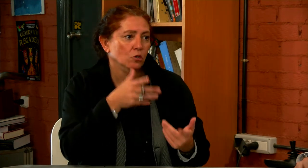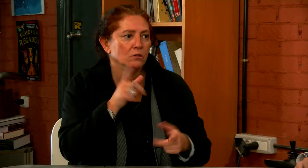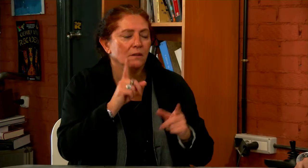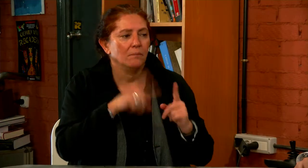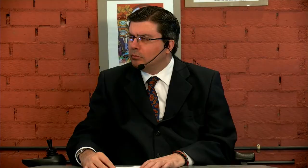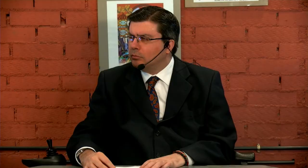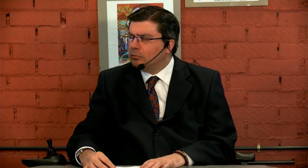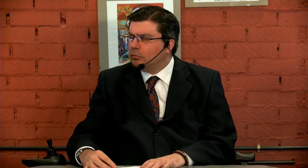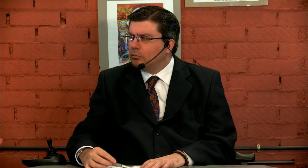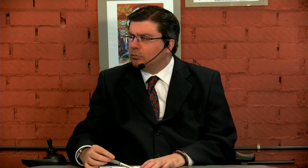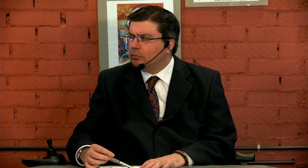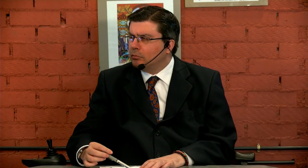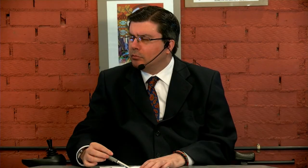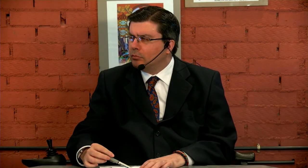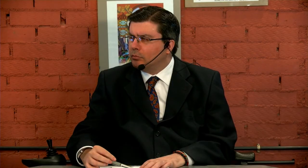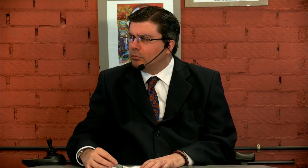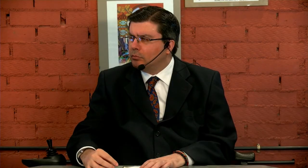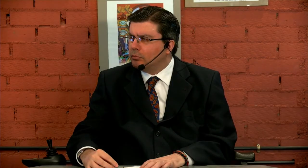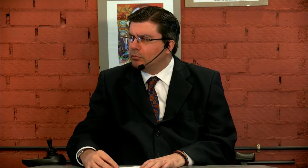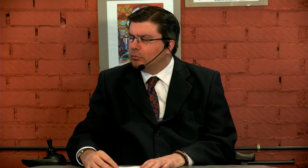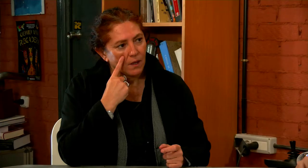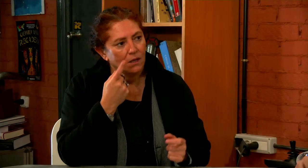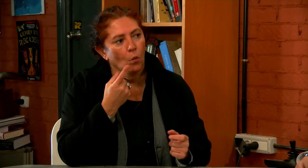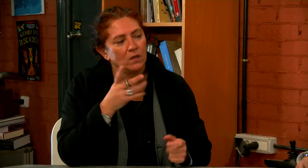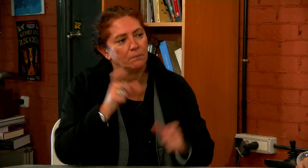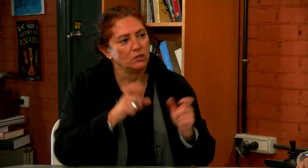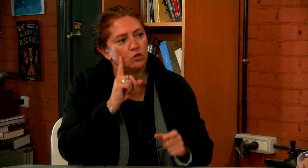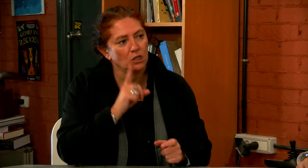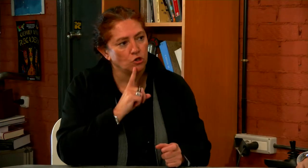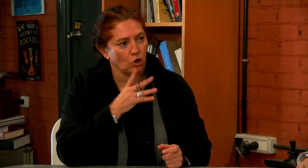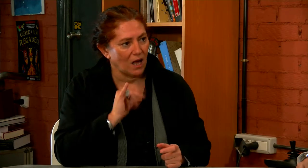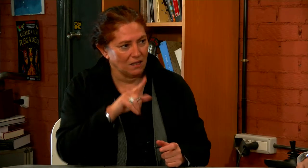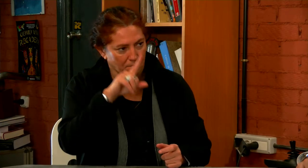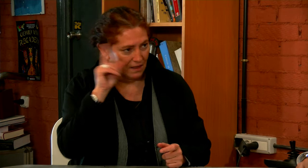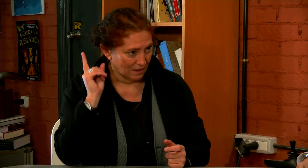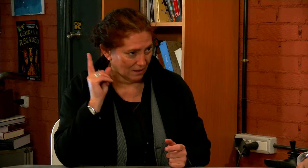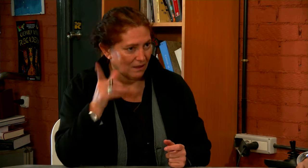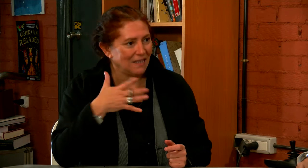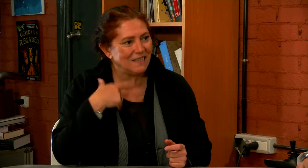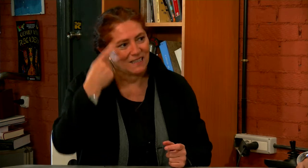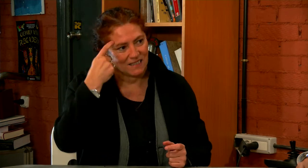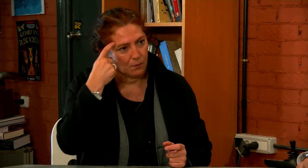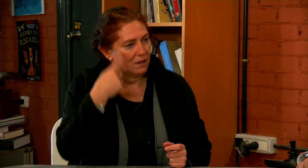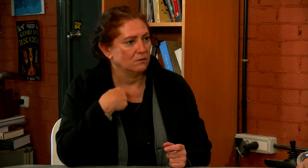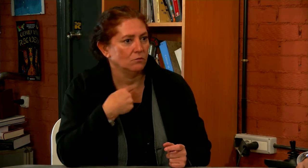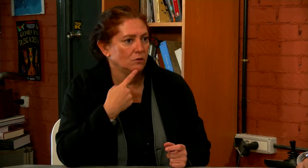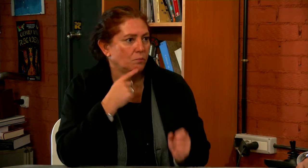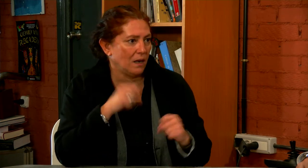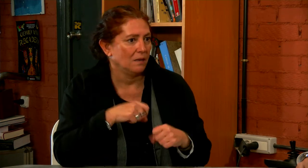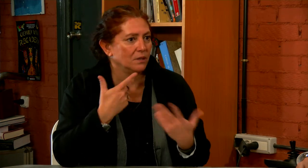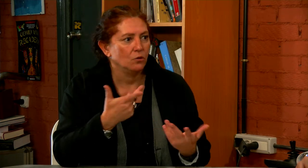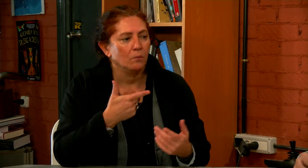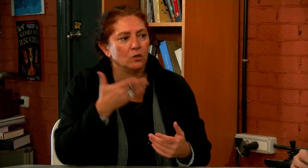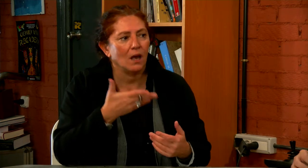cursos específicos o seminarios específicos, pues también depende de la demanda que haya de personas sordas aquí en Madrid. Entonces,